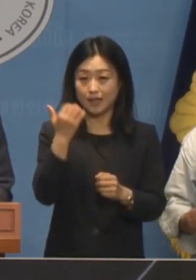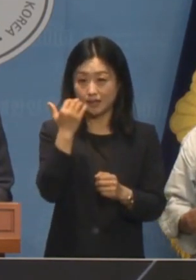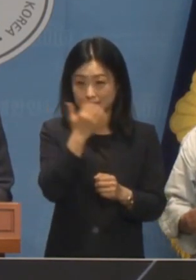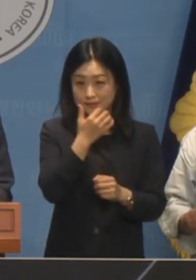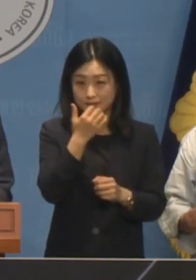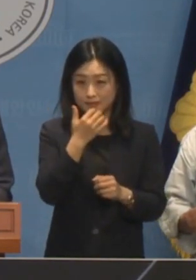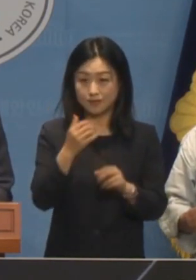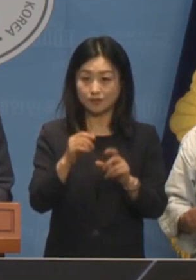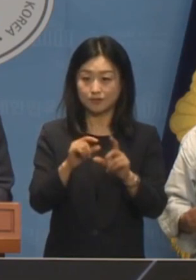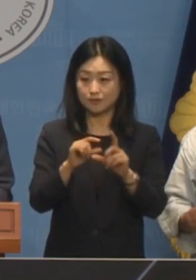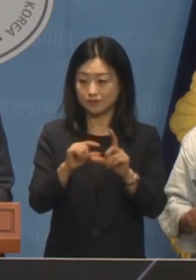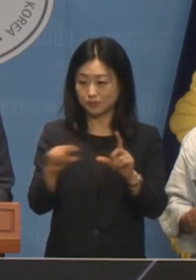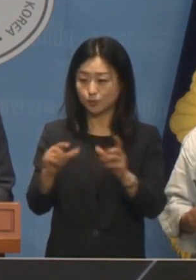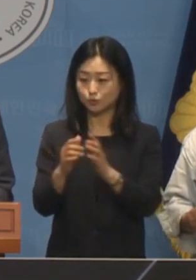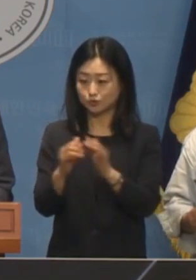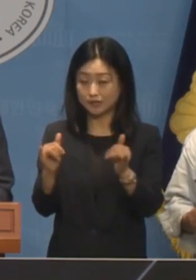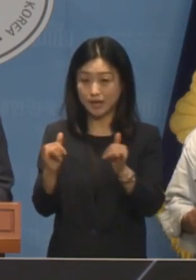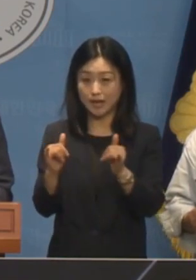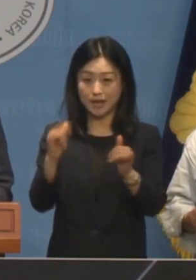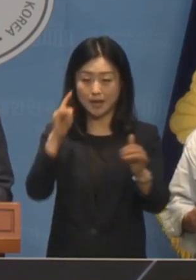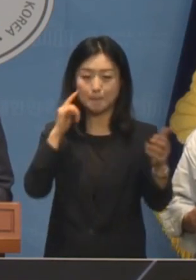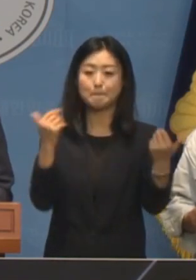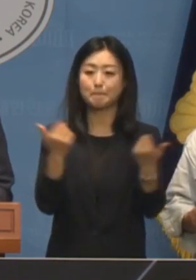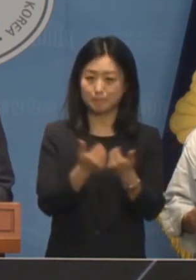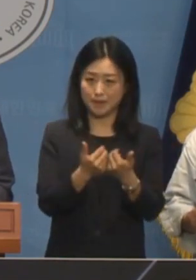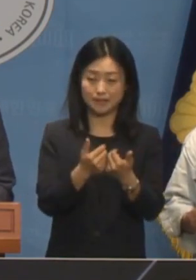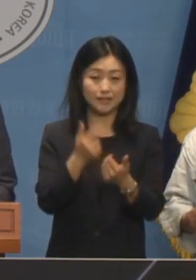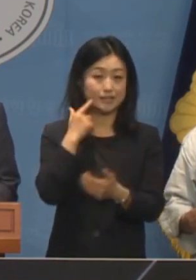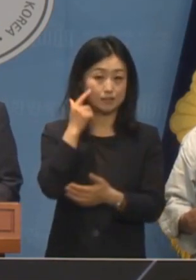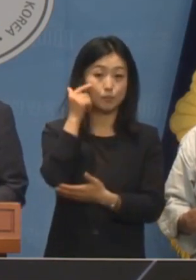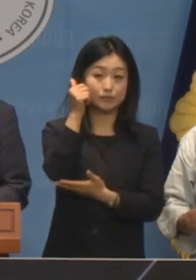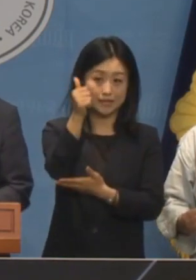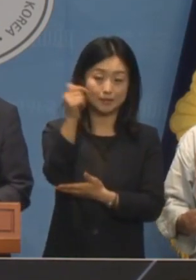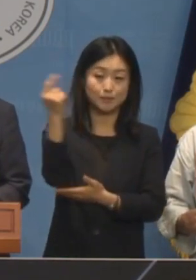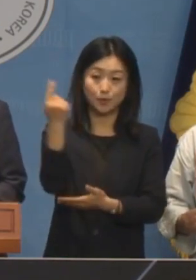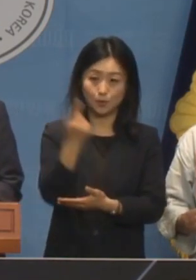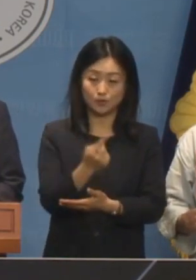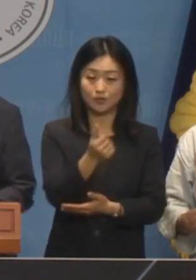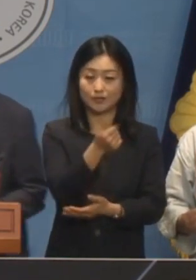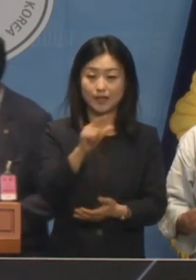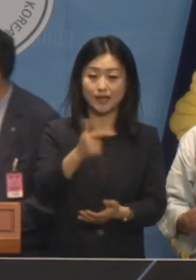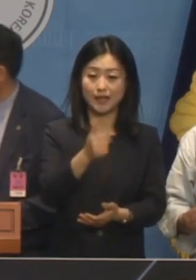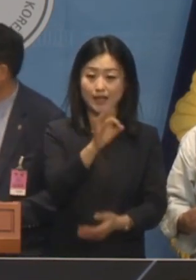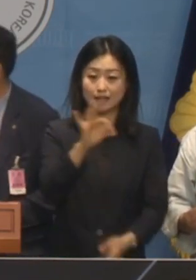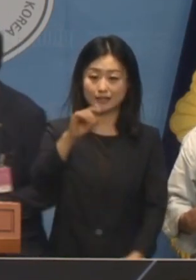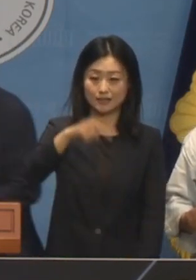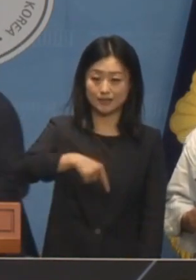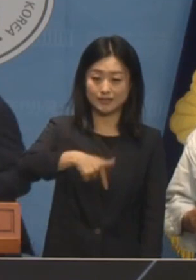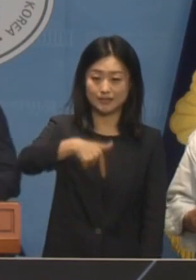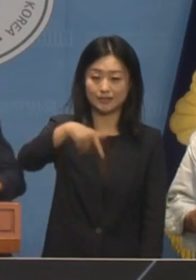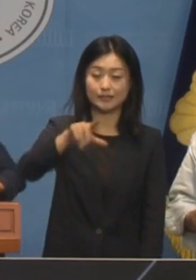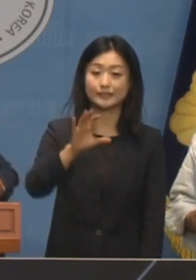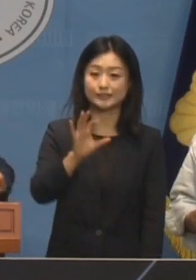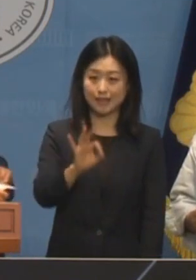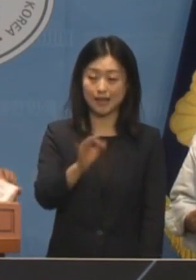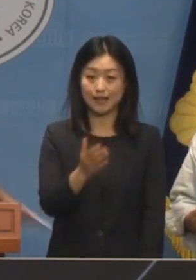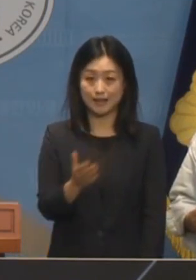연합 대표가 되시는 한익상 대표님 나오셔서 발언해 주시겠습니다.